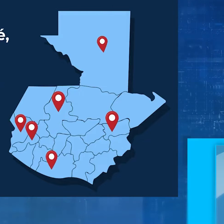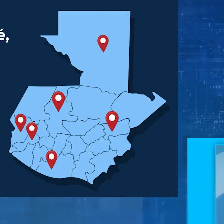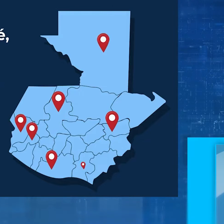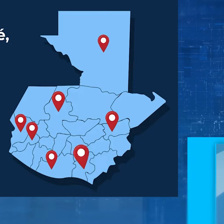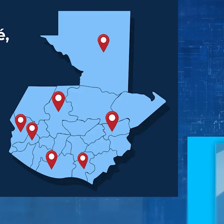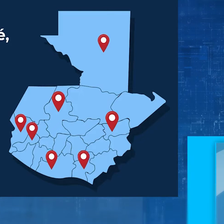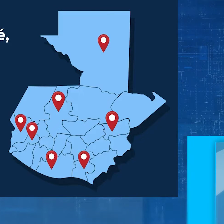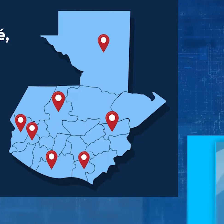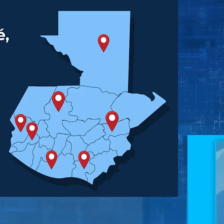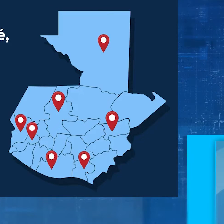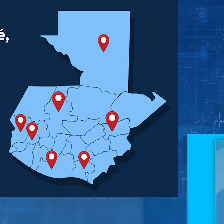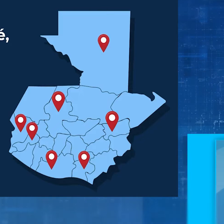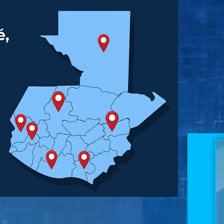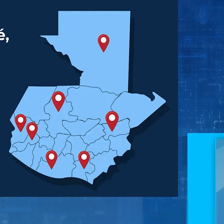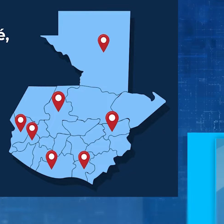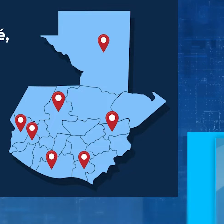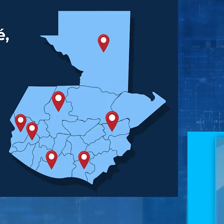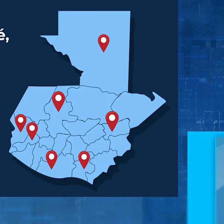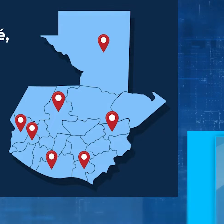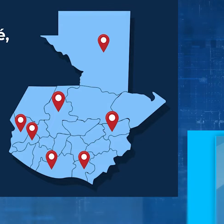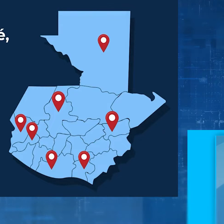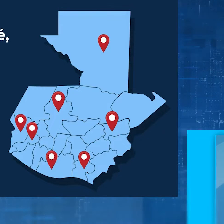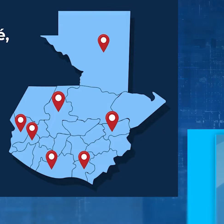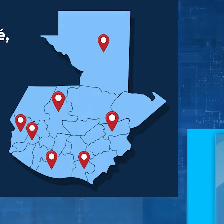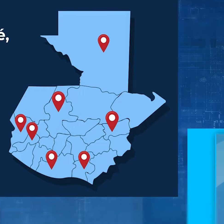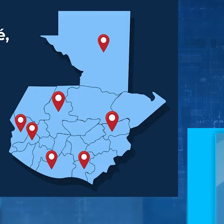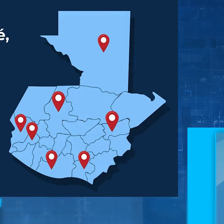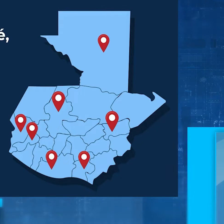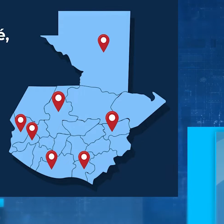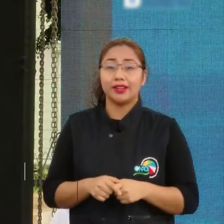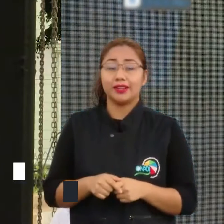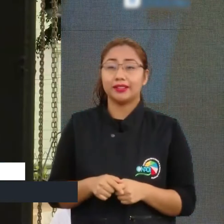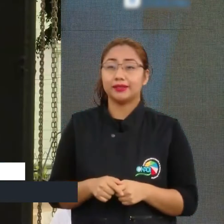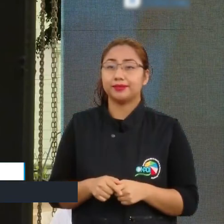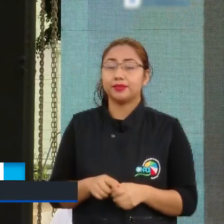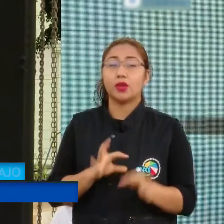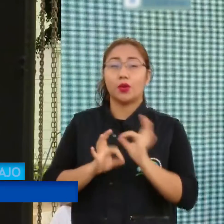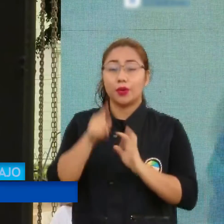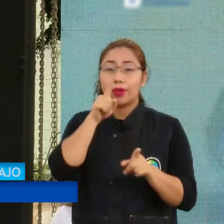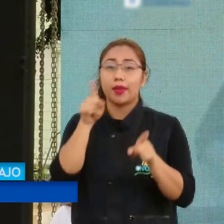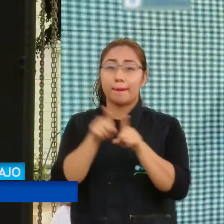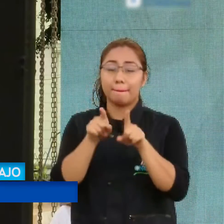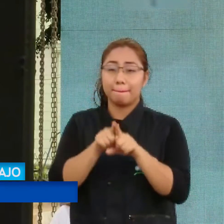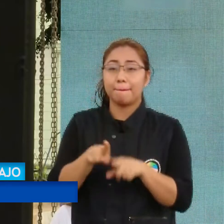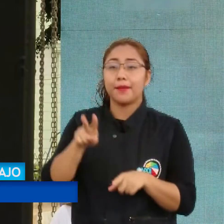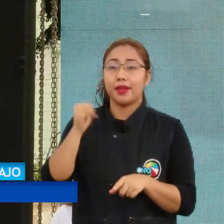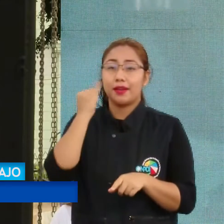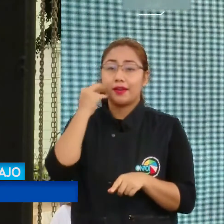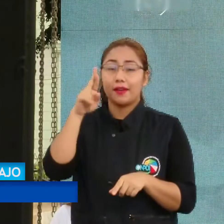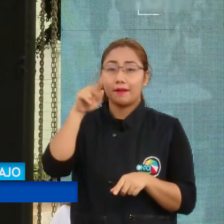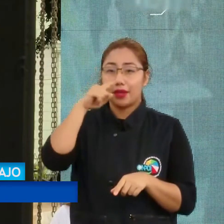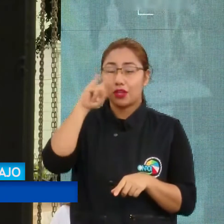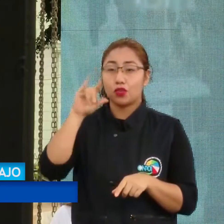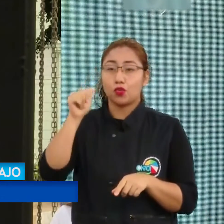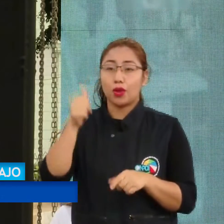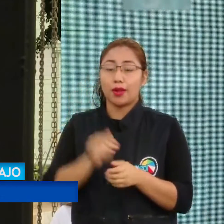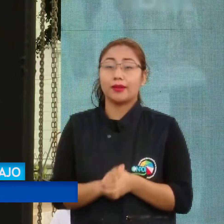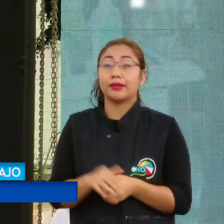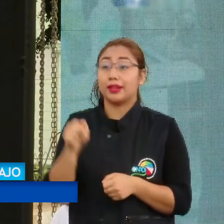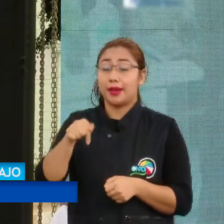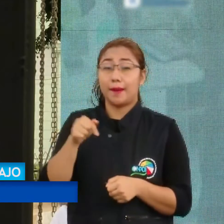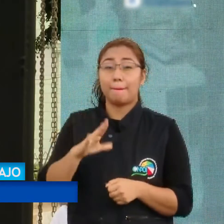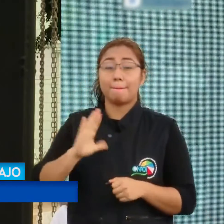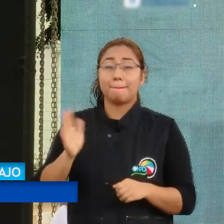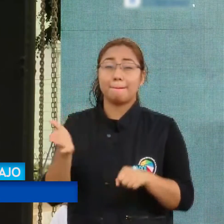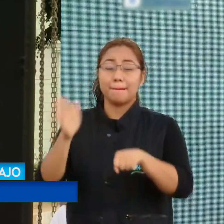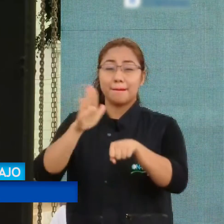Quiché, Escuintla, Petén, Huehuetenango, Quetzaltenango y San Marcos. Se tienen proyectadas más de 2.200 plazas, principalmente de